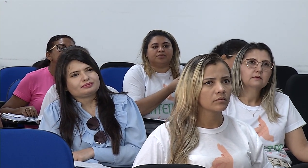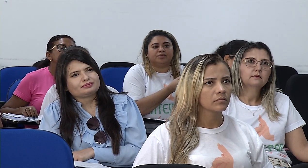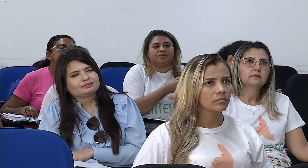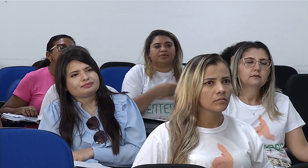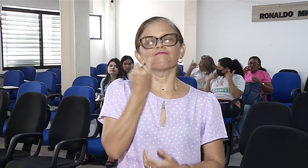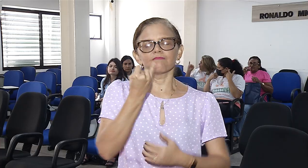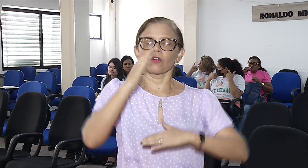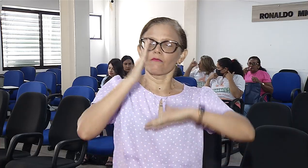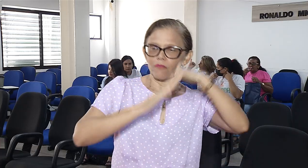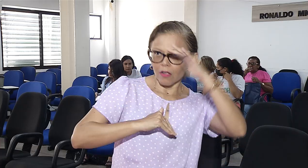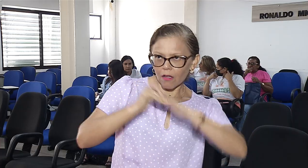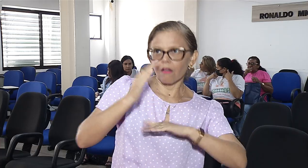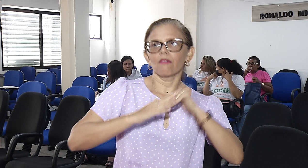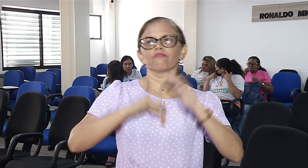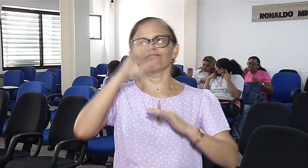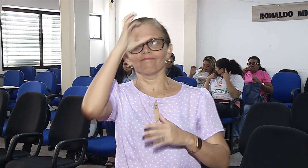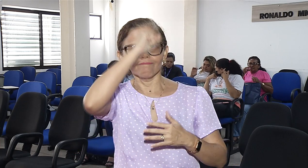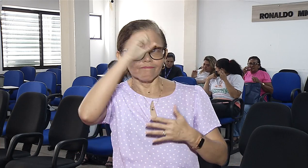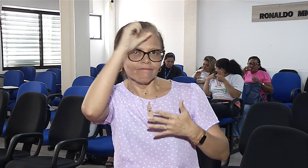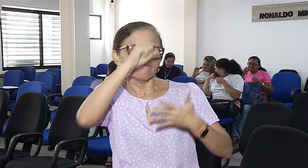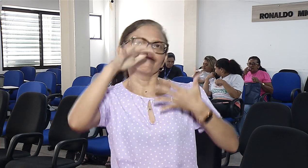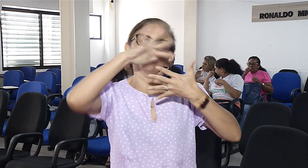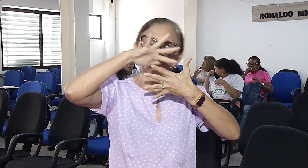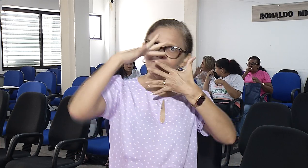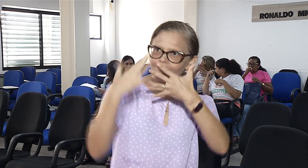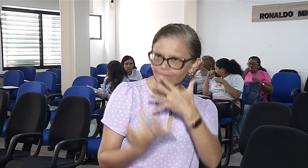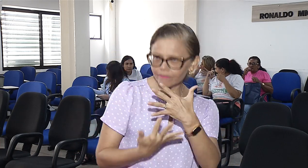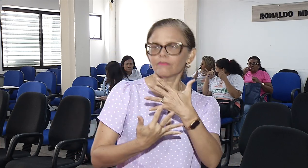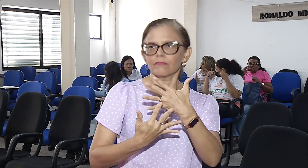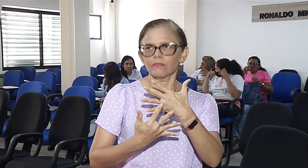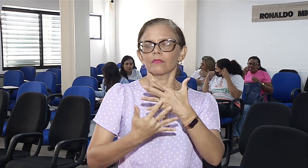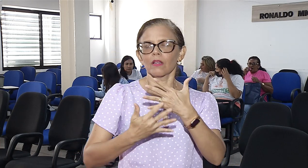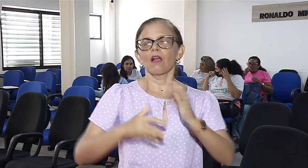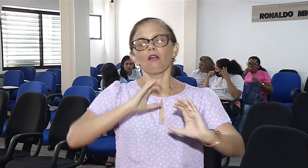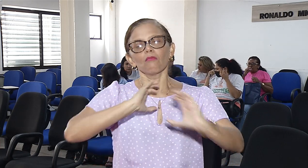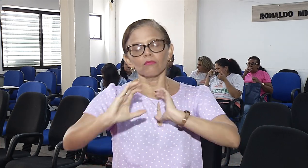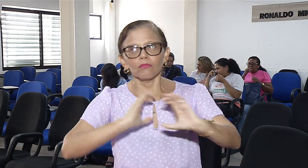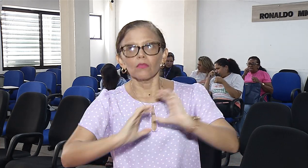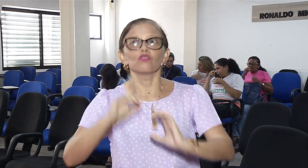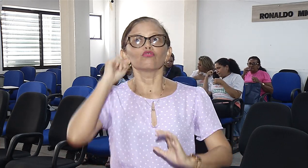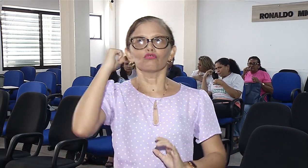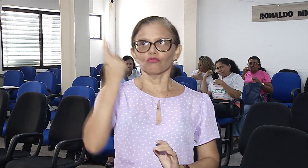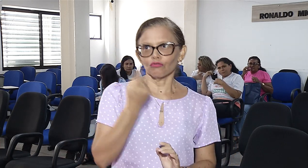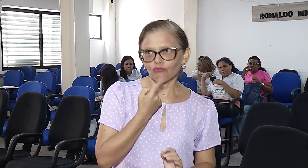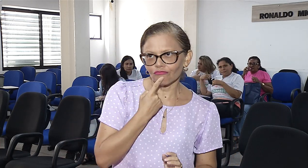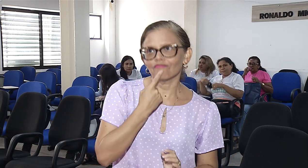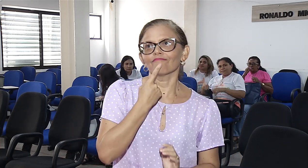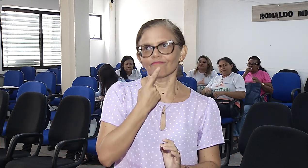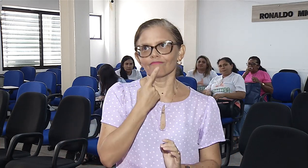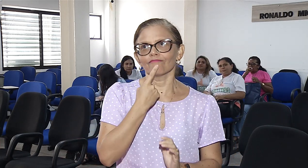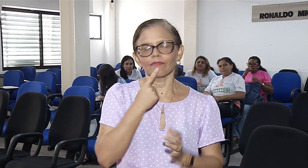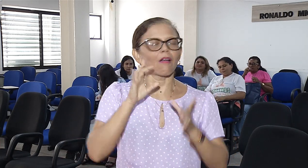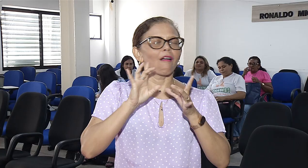Mãos. É muito importante que os profissionais aprendam a Libras. É a comunicação com o surdo, né?